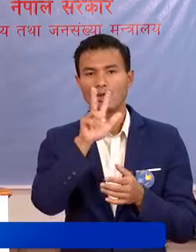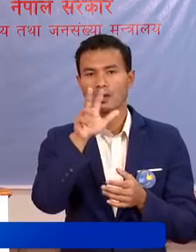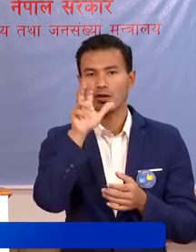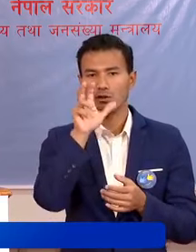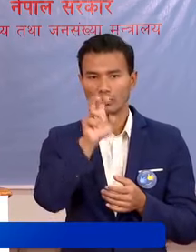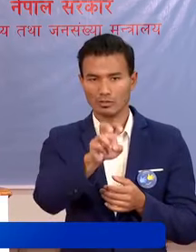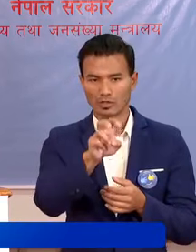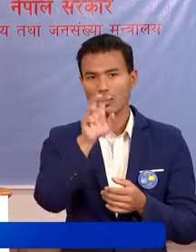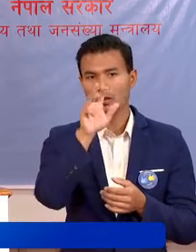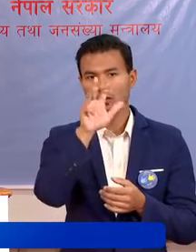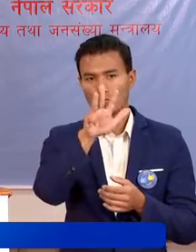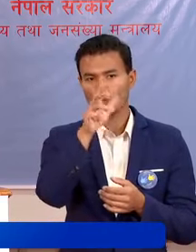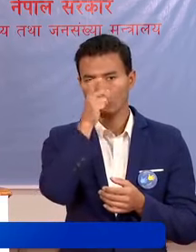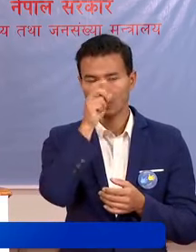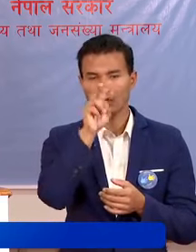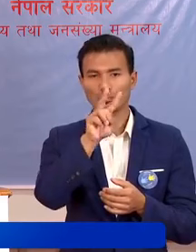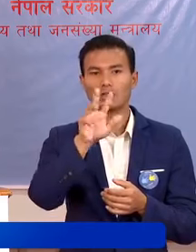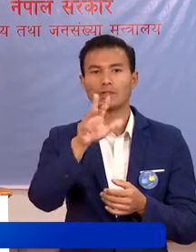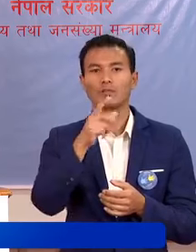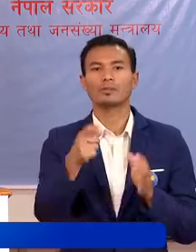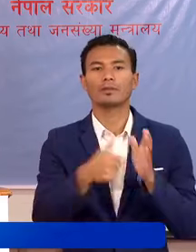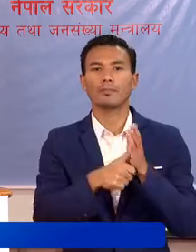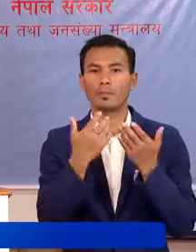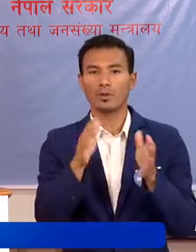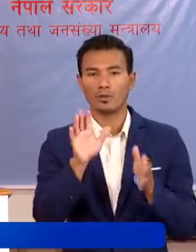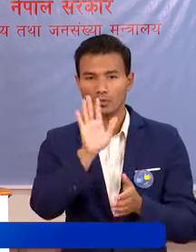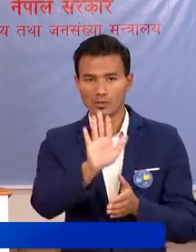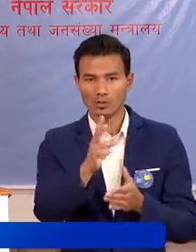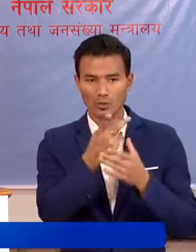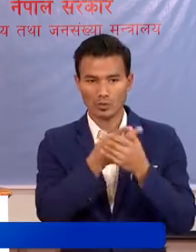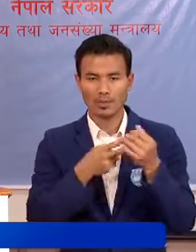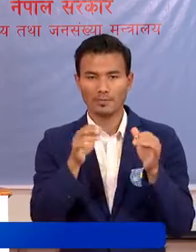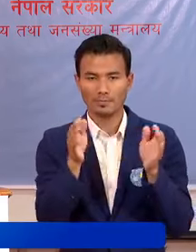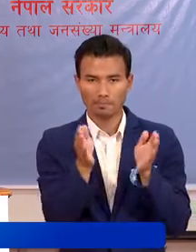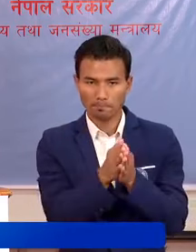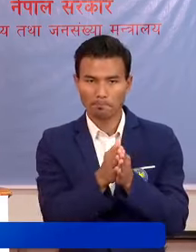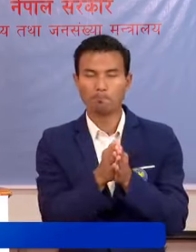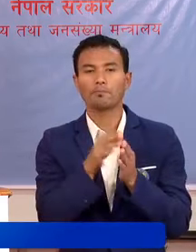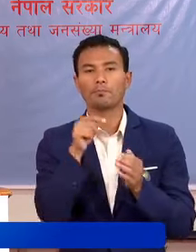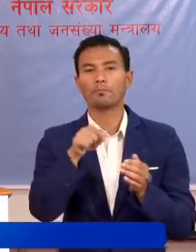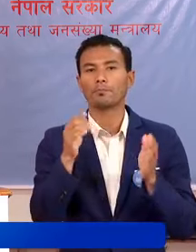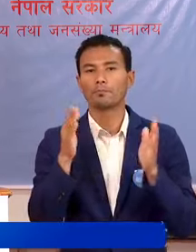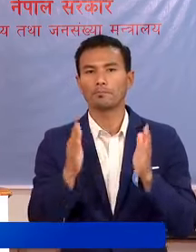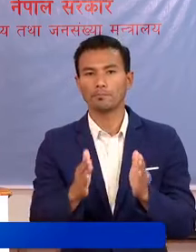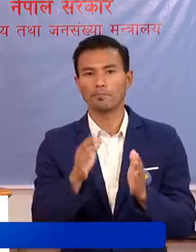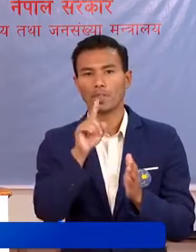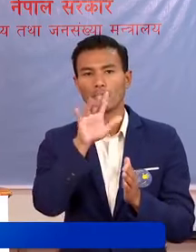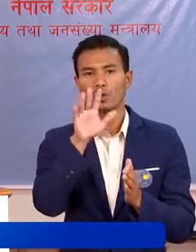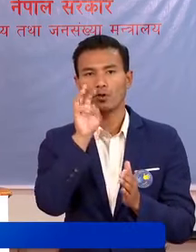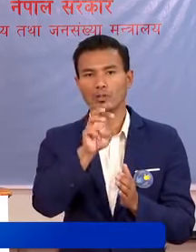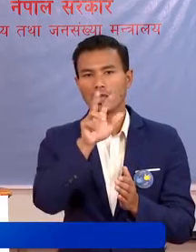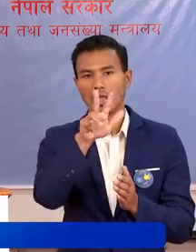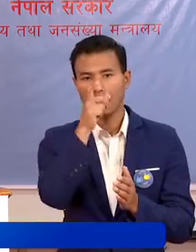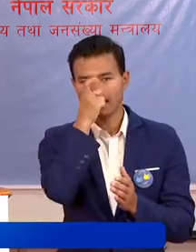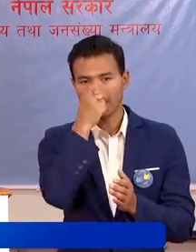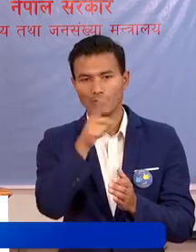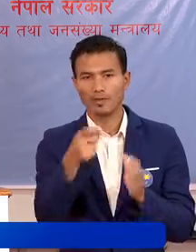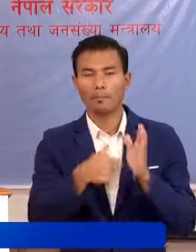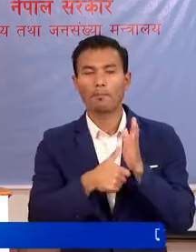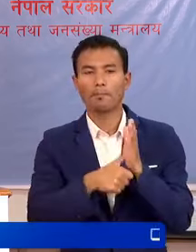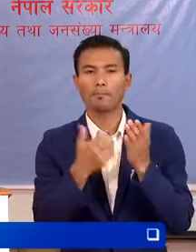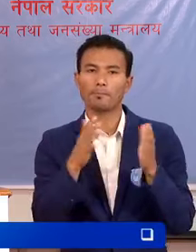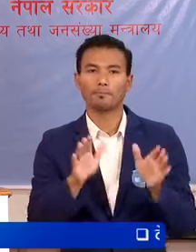939 वटा टेस्ट अरू भईका छन। इदुबई मी लायरा जम्मा हाल सम्मा 15800 वटा टेस्ट